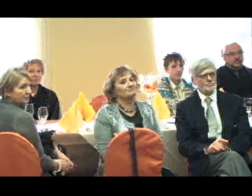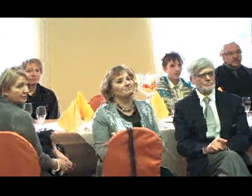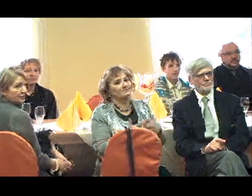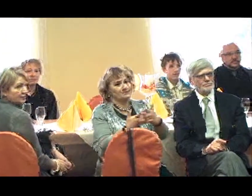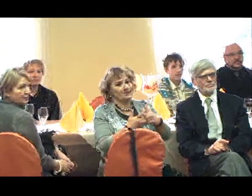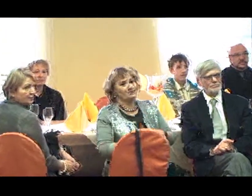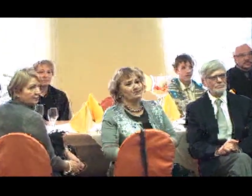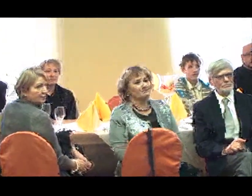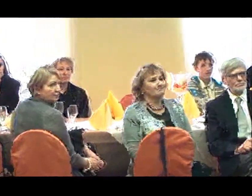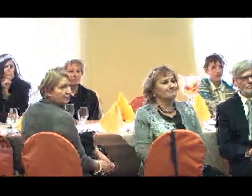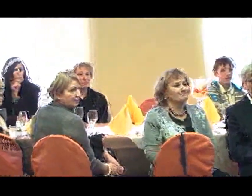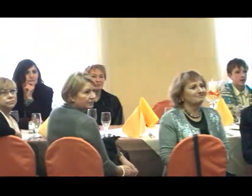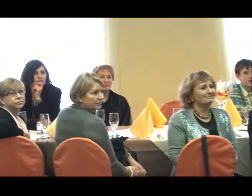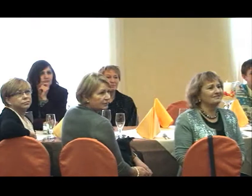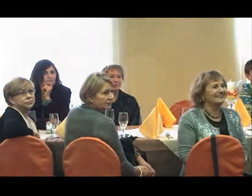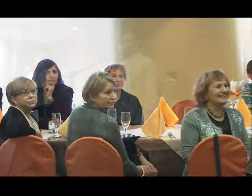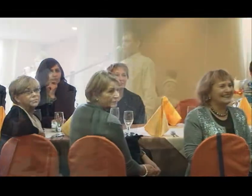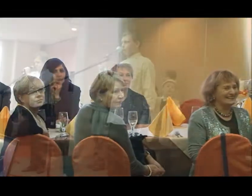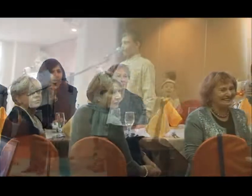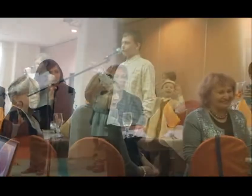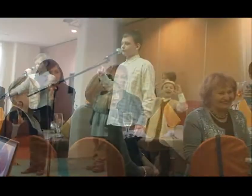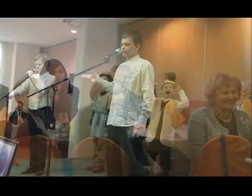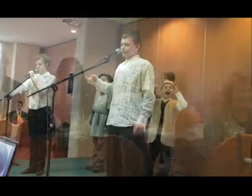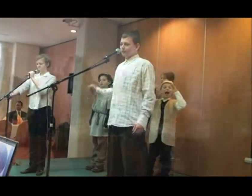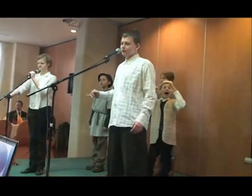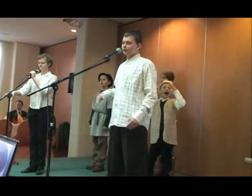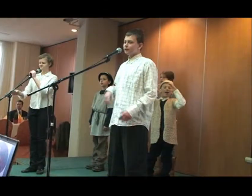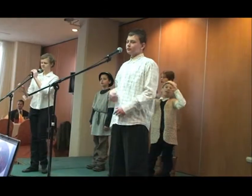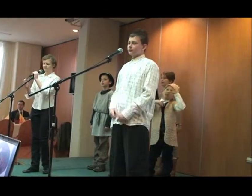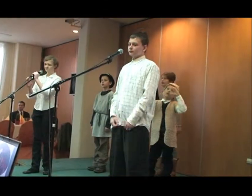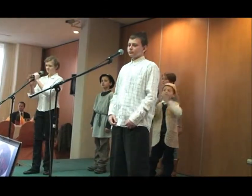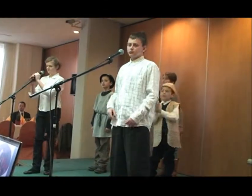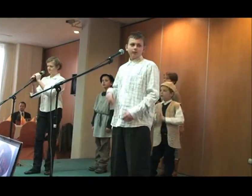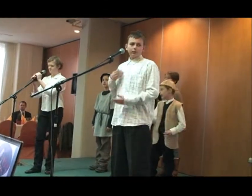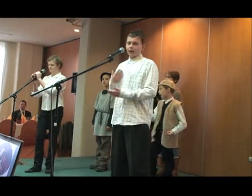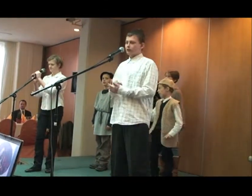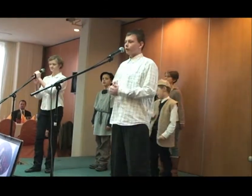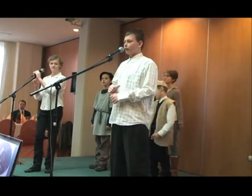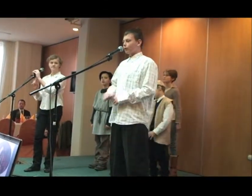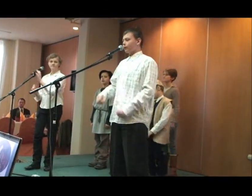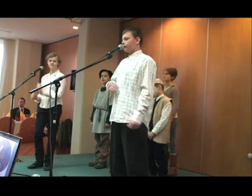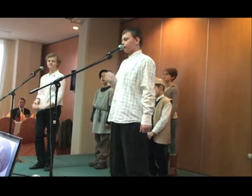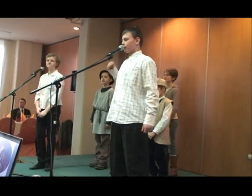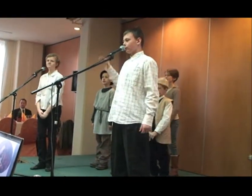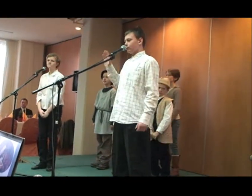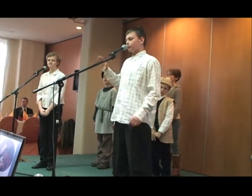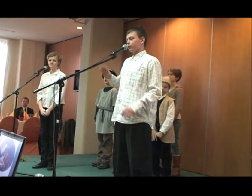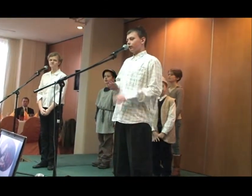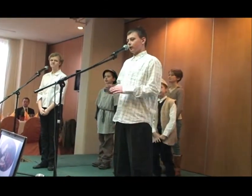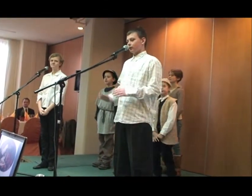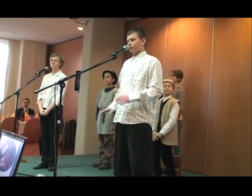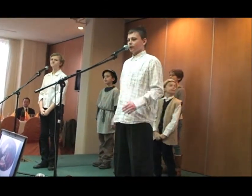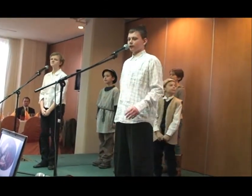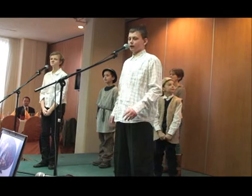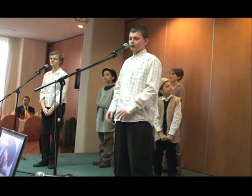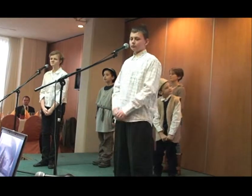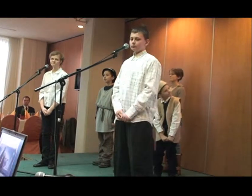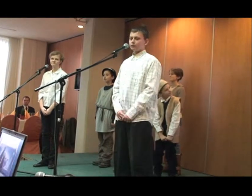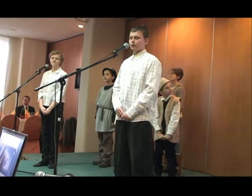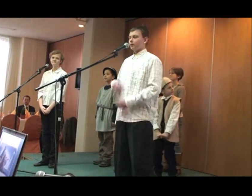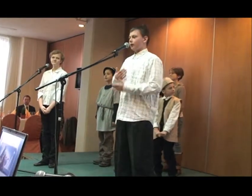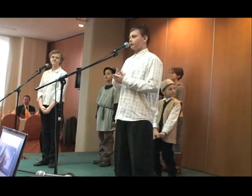ale bym zrobiła. I panie, wszystkie nauczycielki kochani. Lasia, bo jest piękno poszło